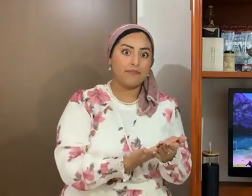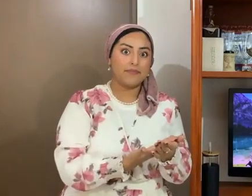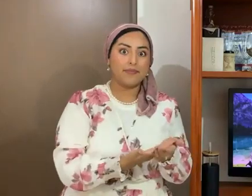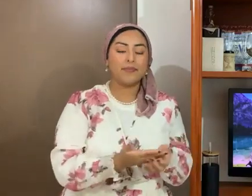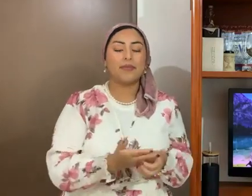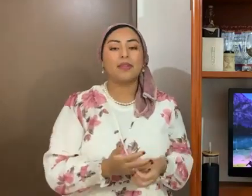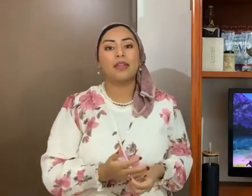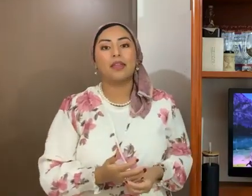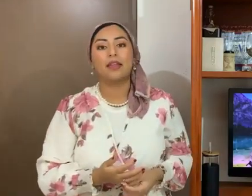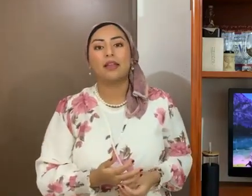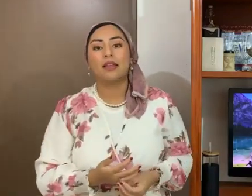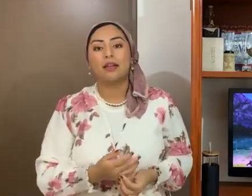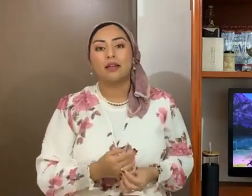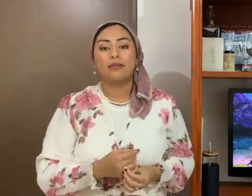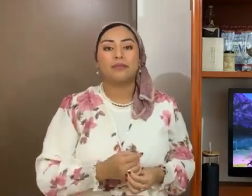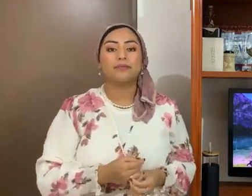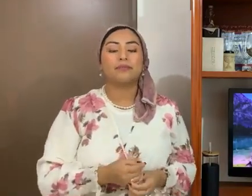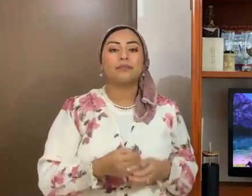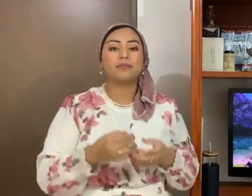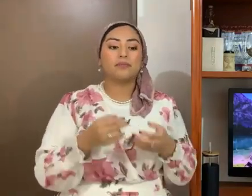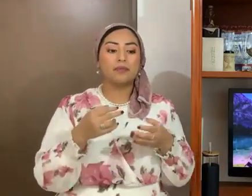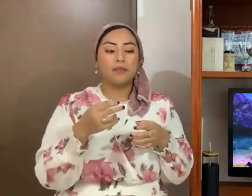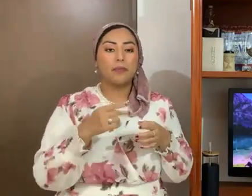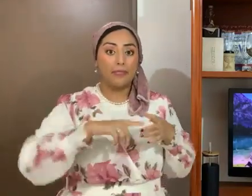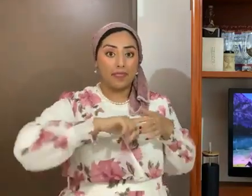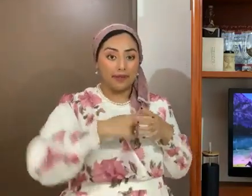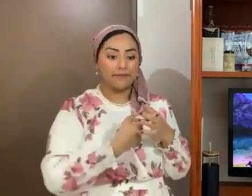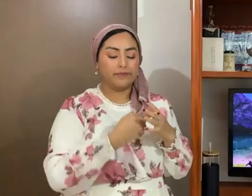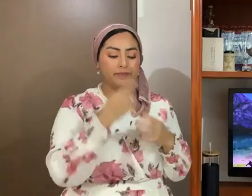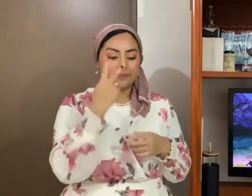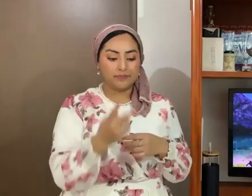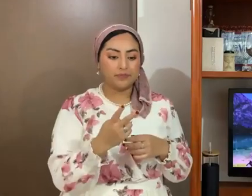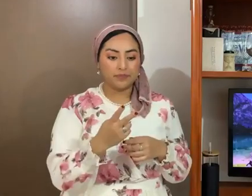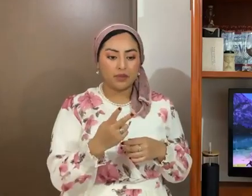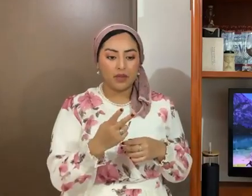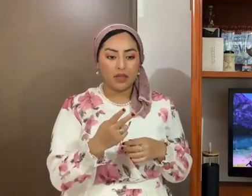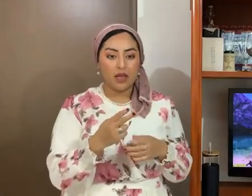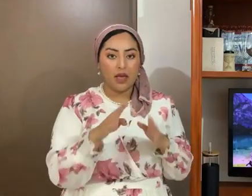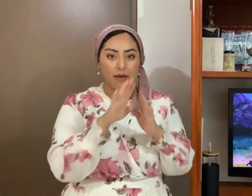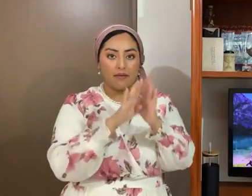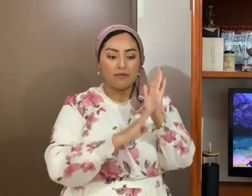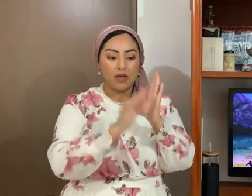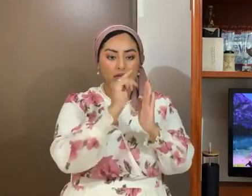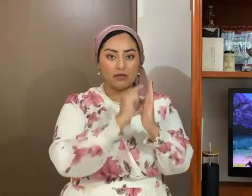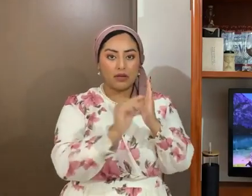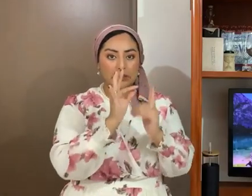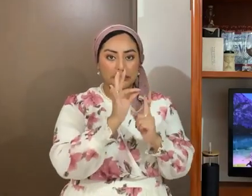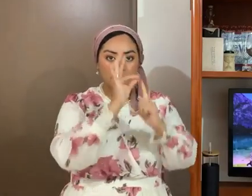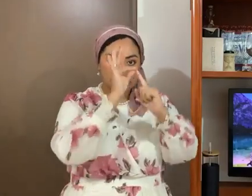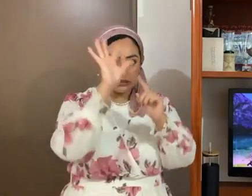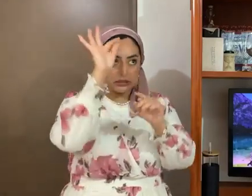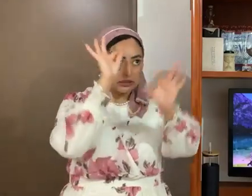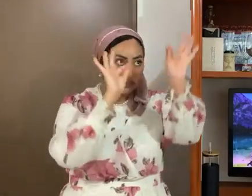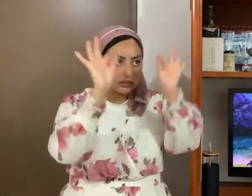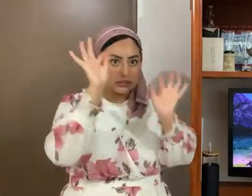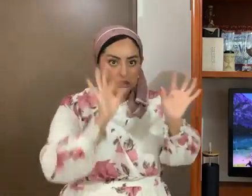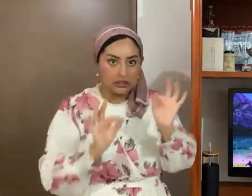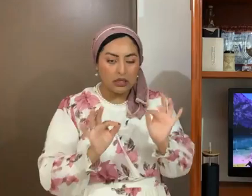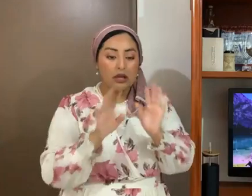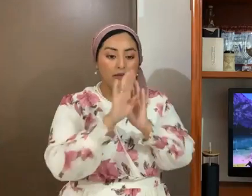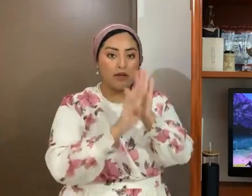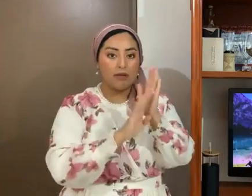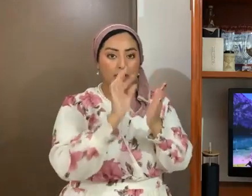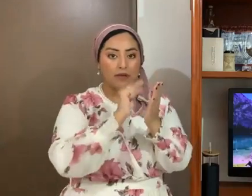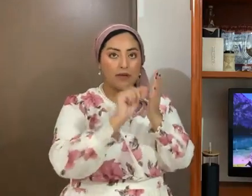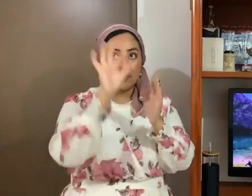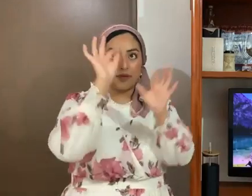Aleluya. Bueno, con esta pequeña introducción vamos a ver, amados Ajim, las citas clave. Las citas clave, si gustan